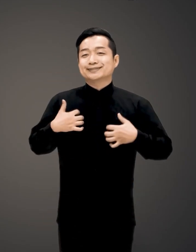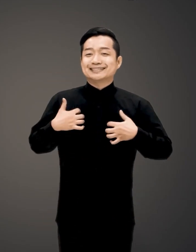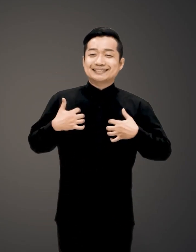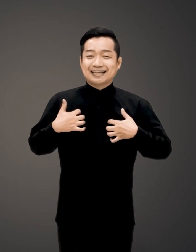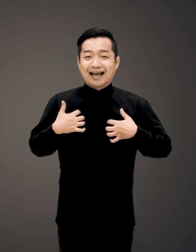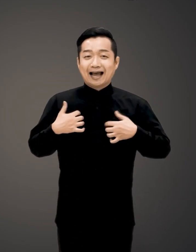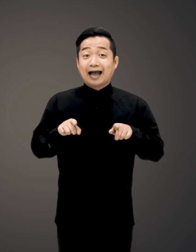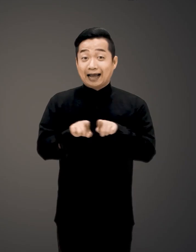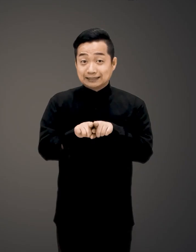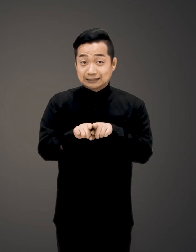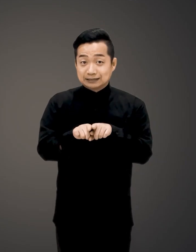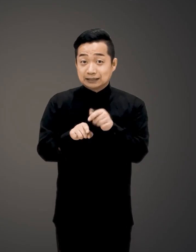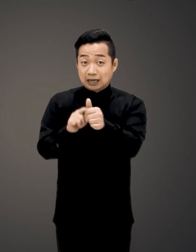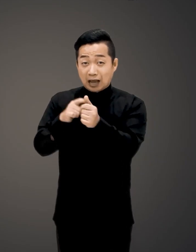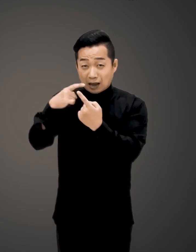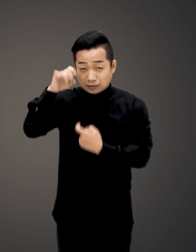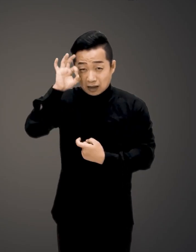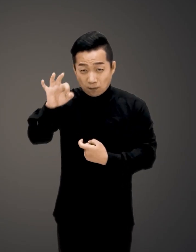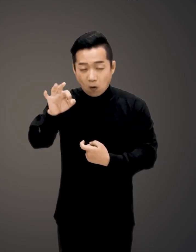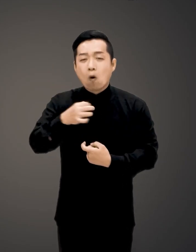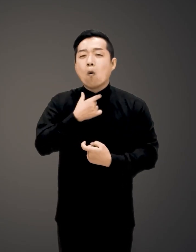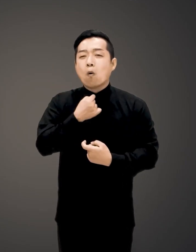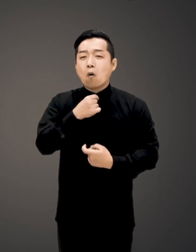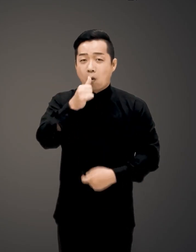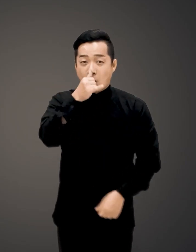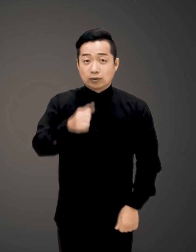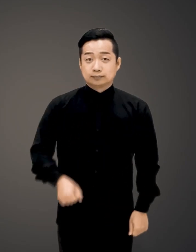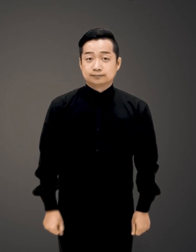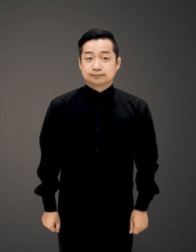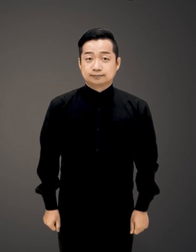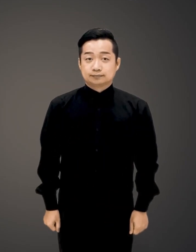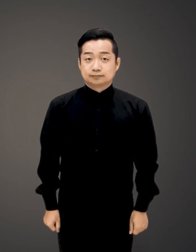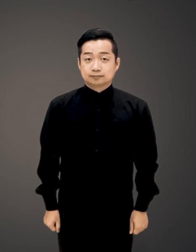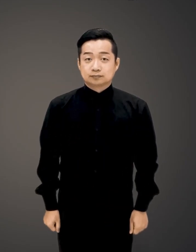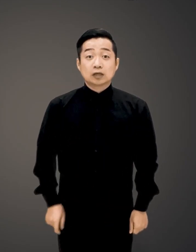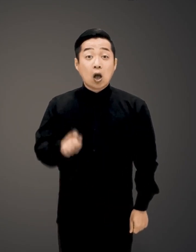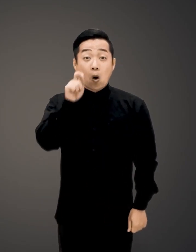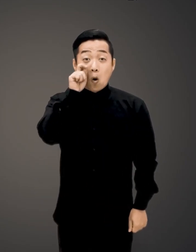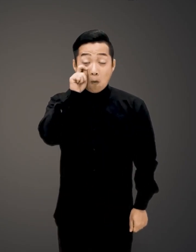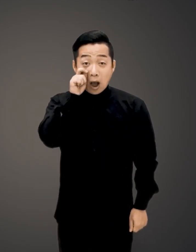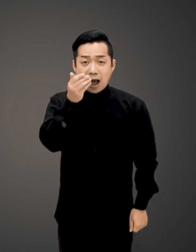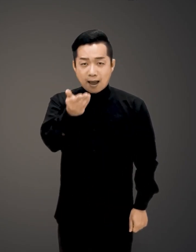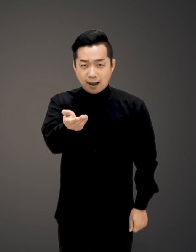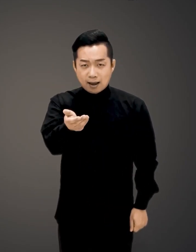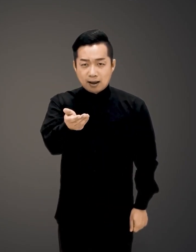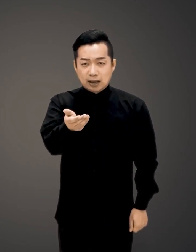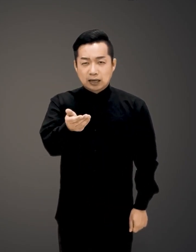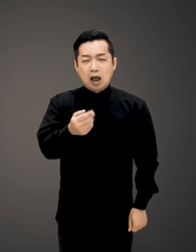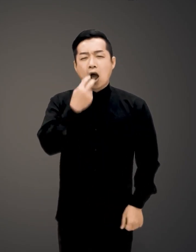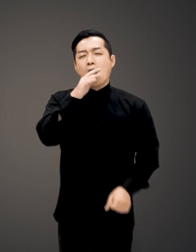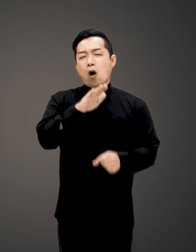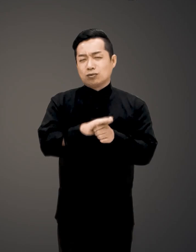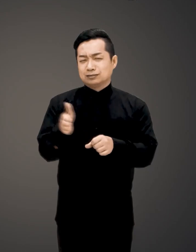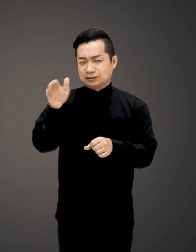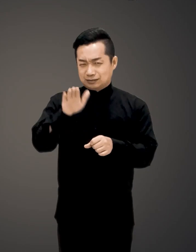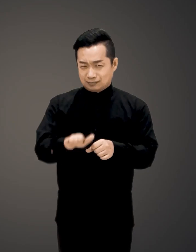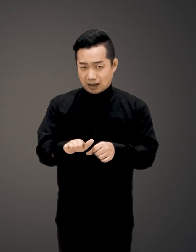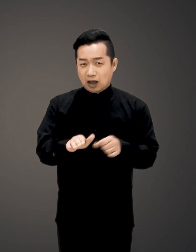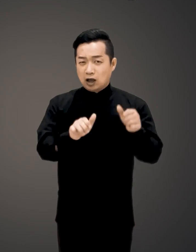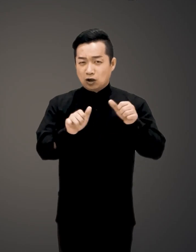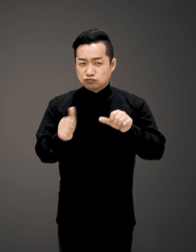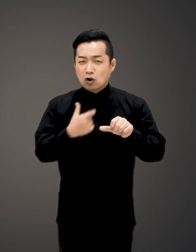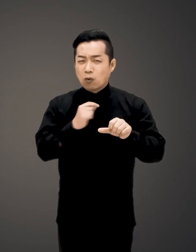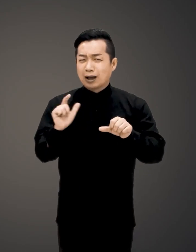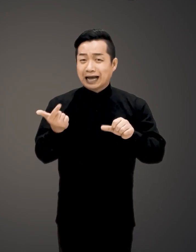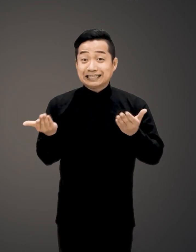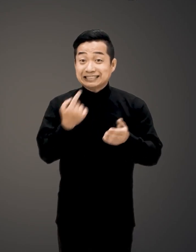기쁨이 솟구쳐 그를 자세히 뜯어보고 싶은 충동이 일었다. 고모가 내게 몹시도 억울하겠지만